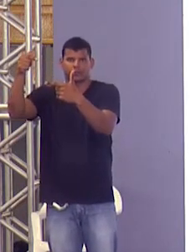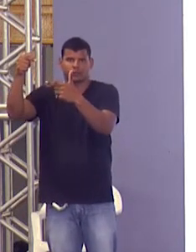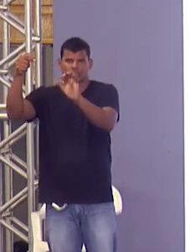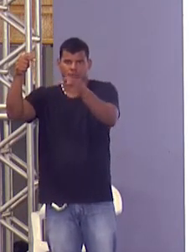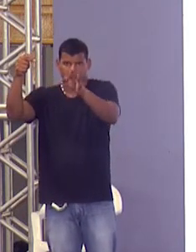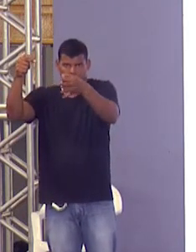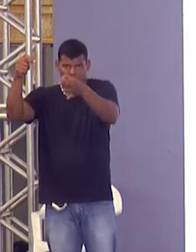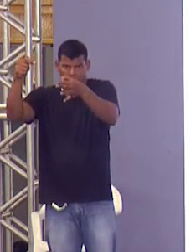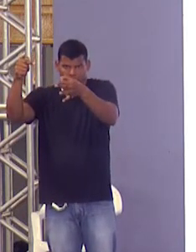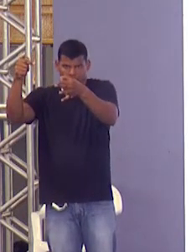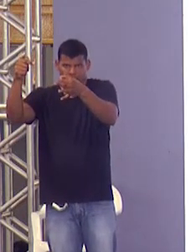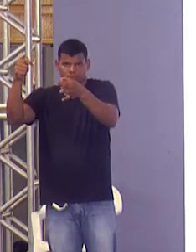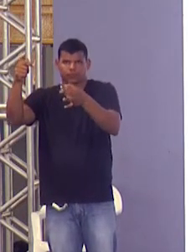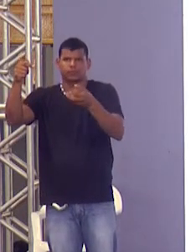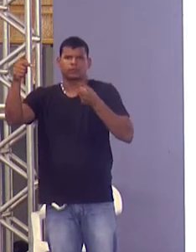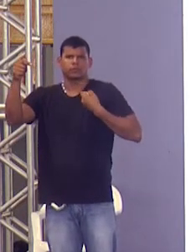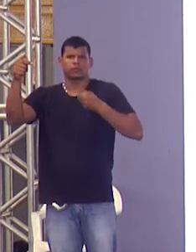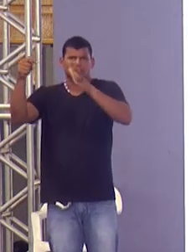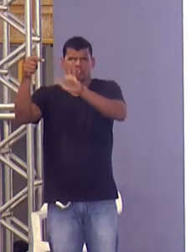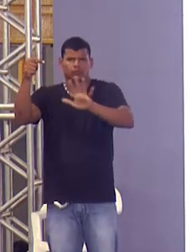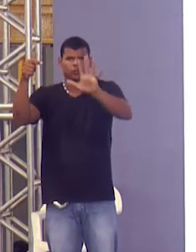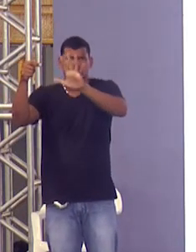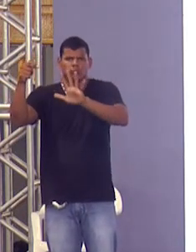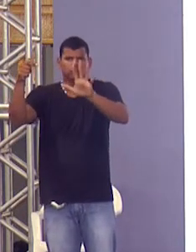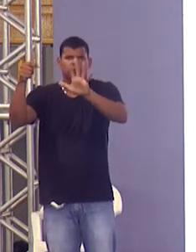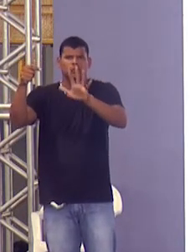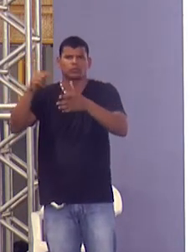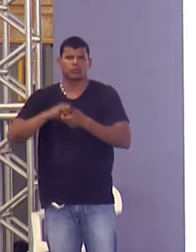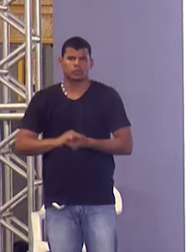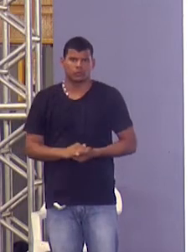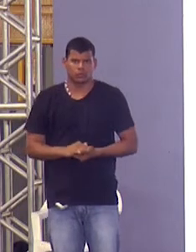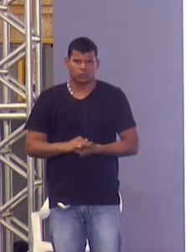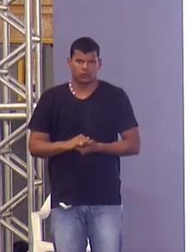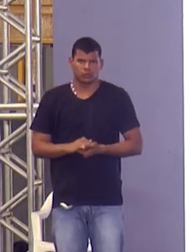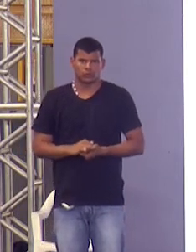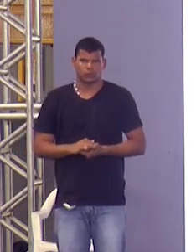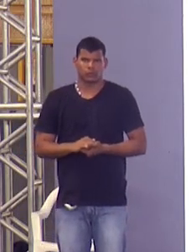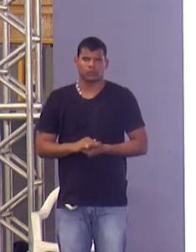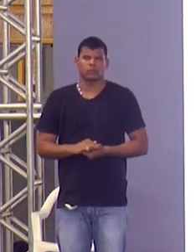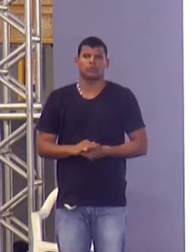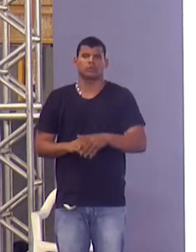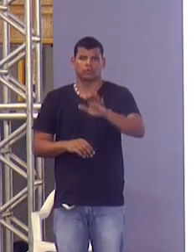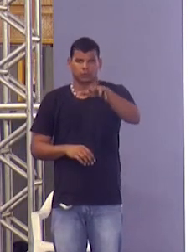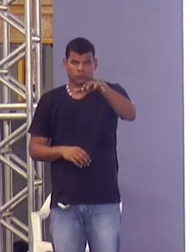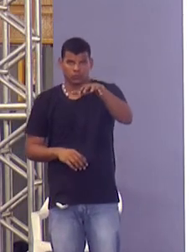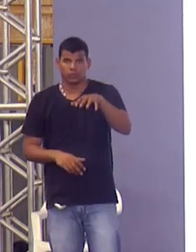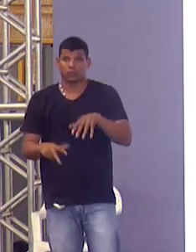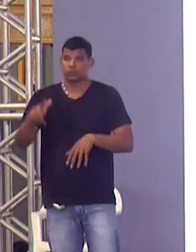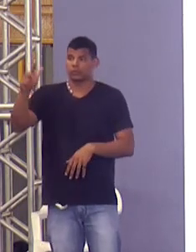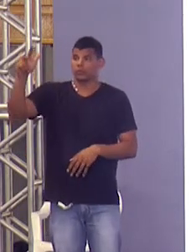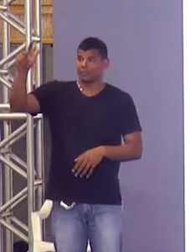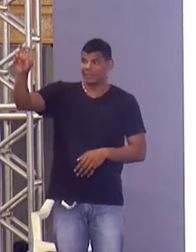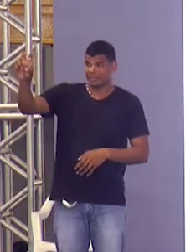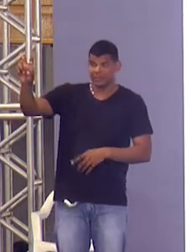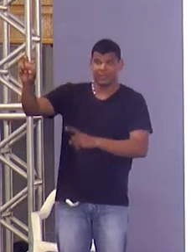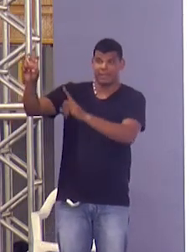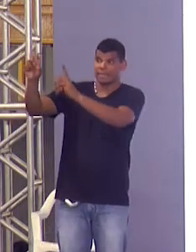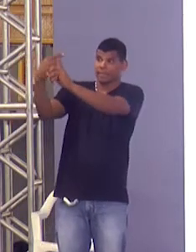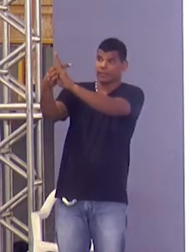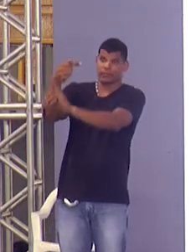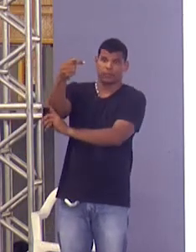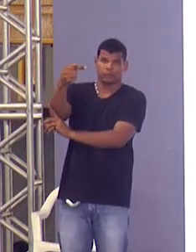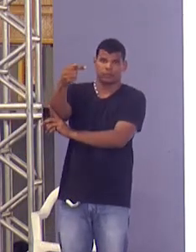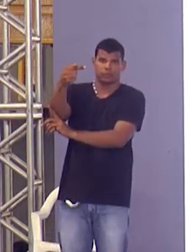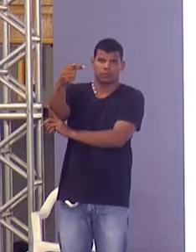inverso. Inverso de dividir. Multiplicar. Pegue 15 vezes